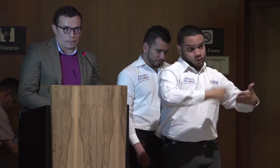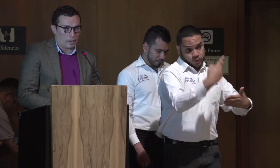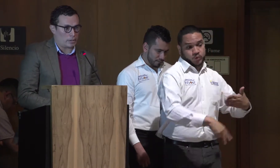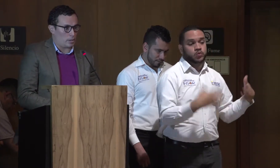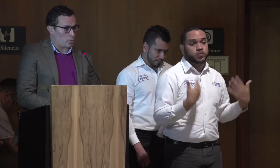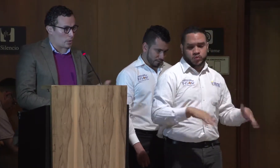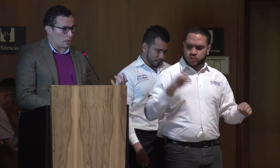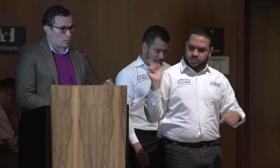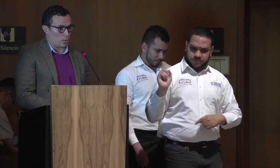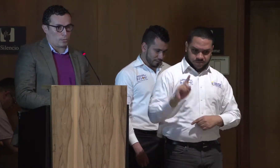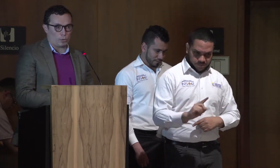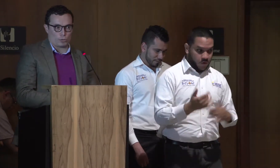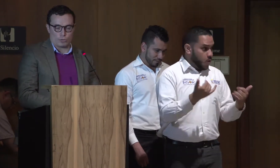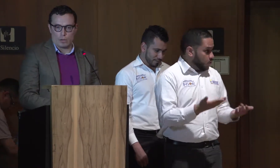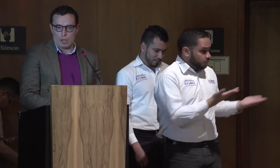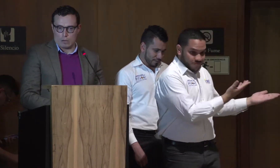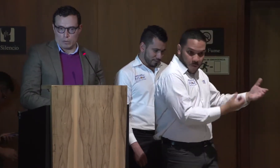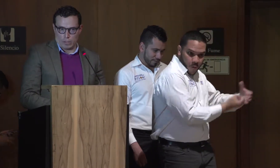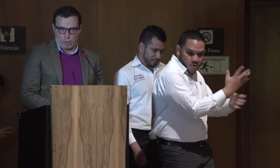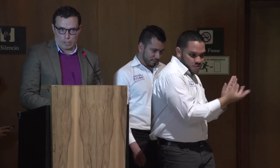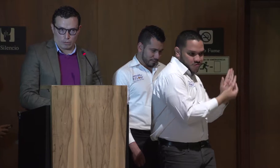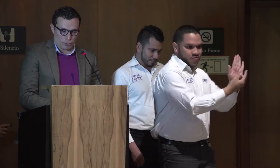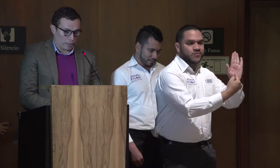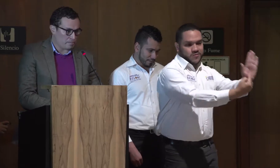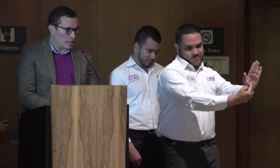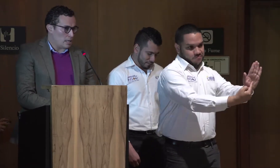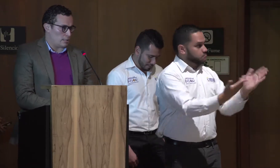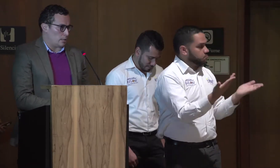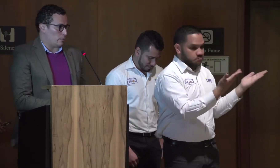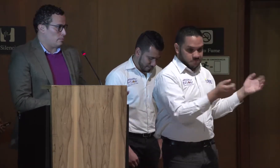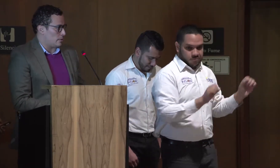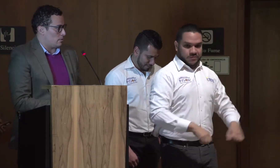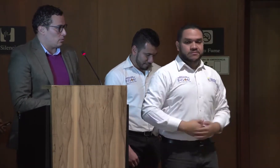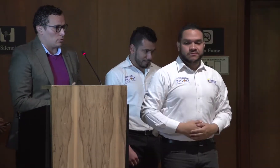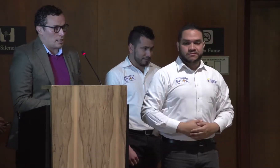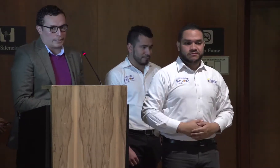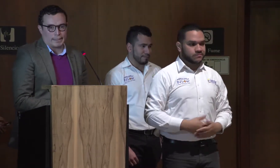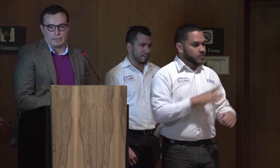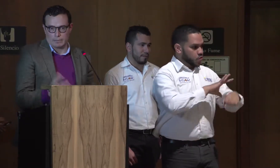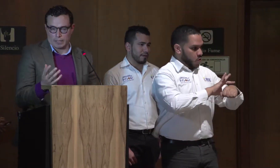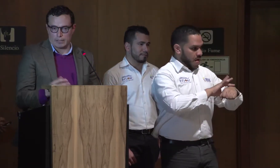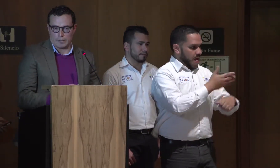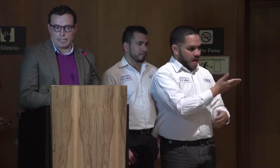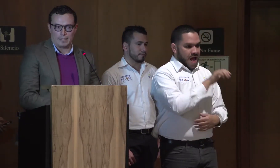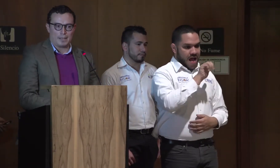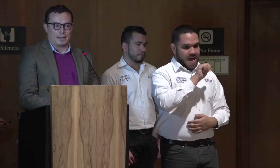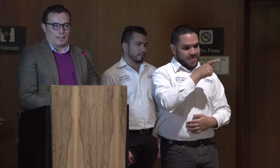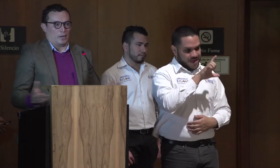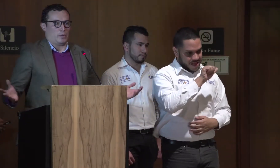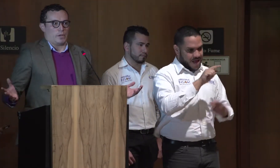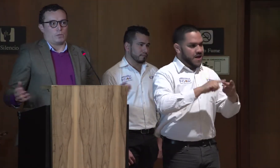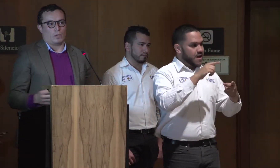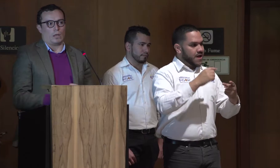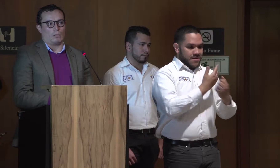ya lleva buen tiempo y que tenemos hoy productos como los que vamos a conocer. Así que, pues, doctora Ángela, María Isabel,